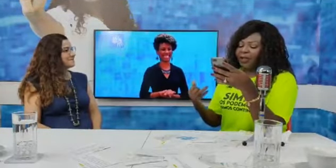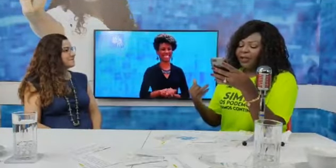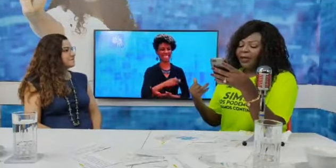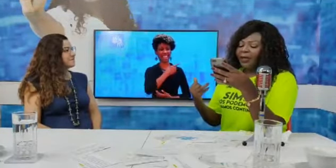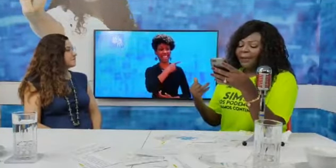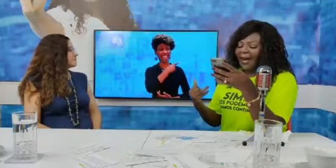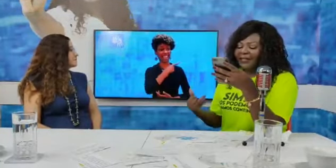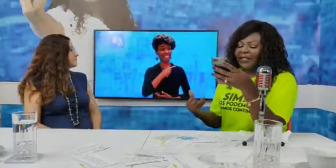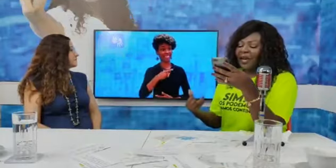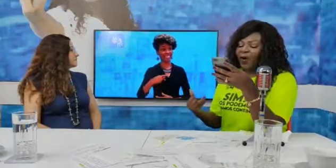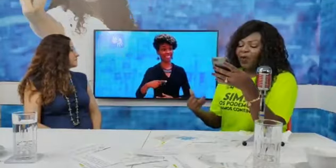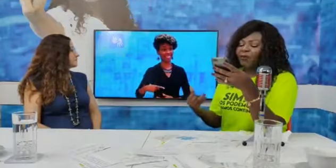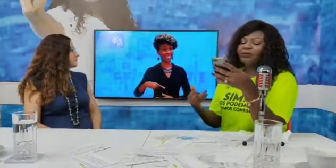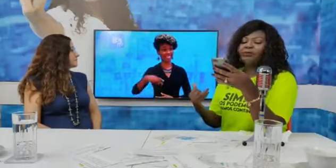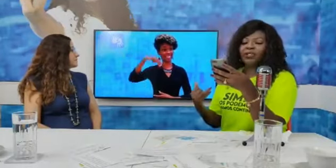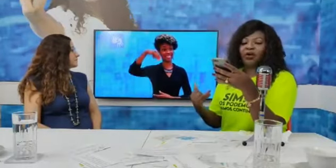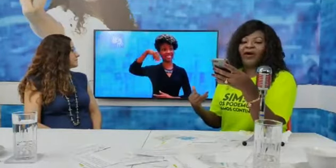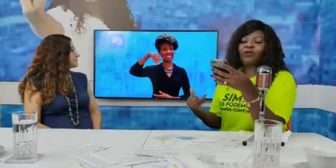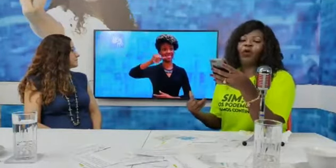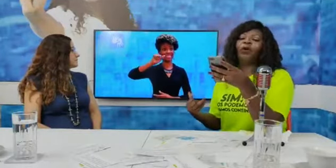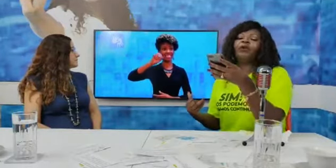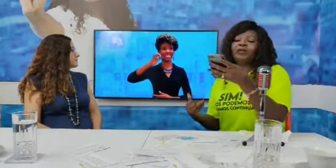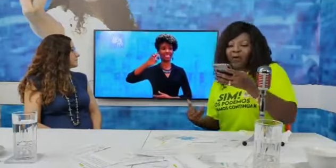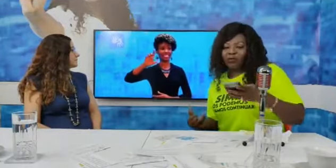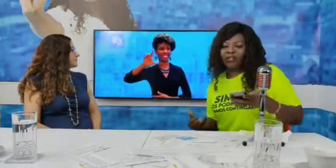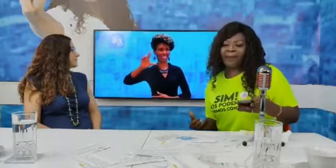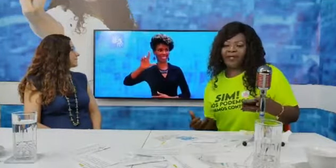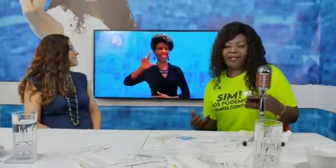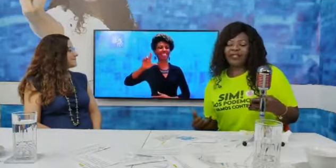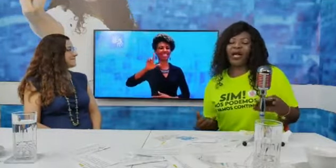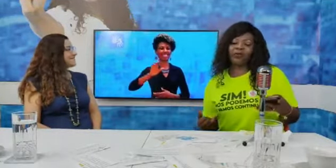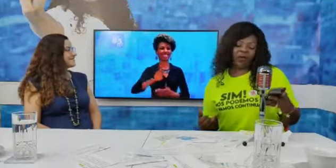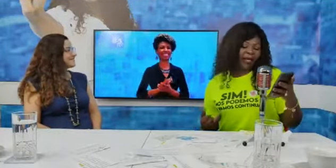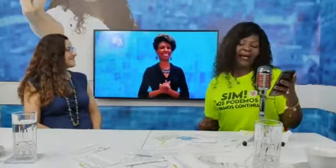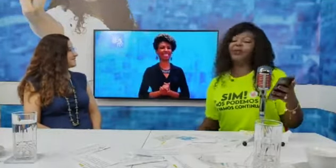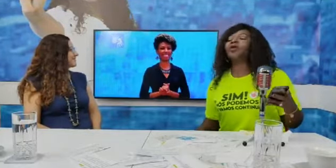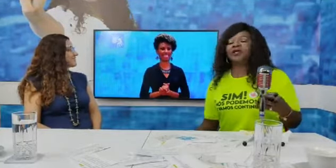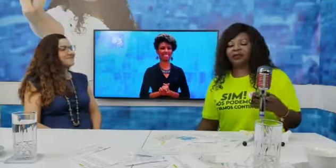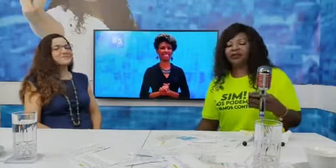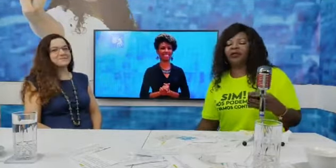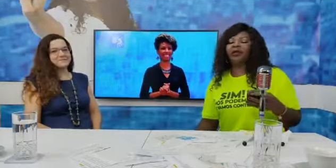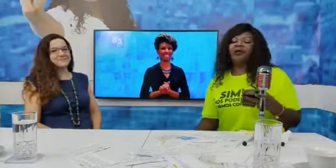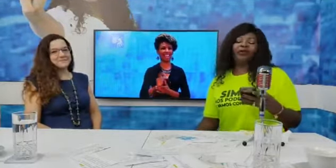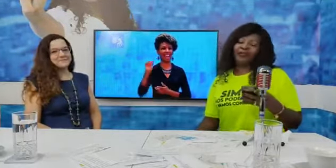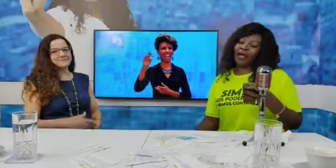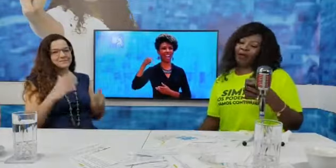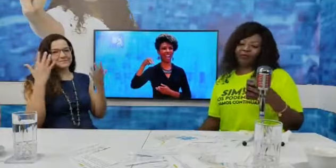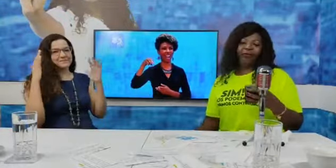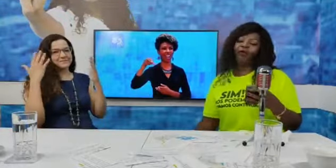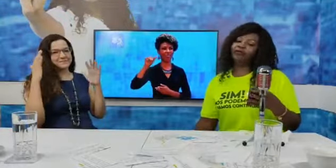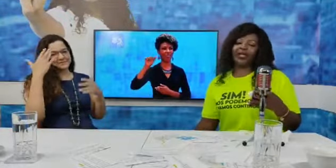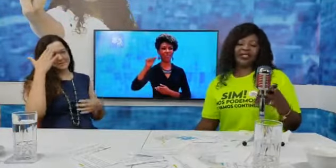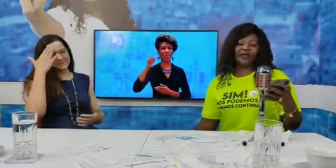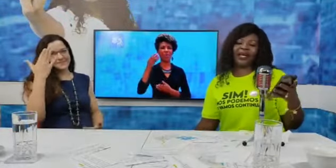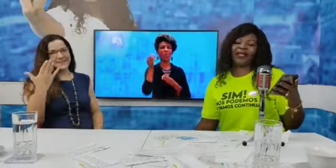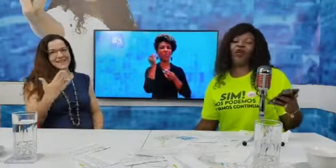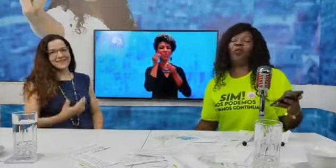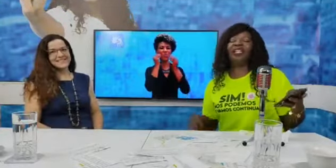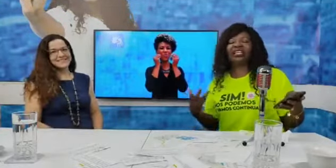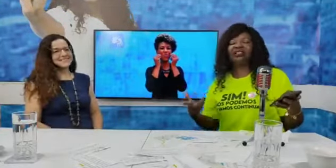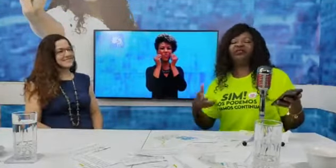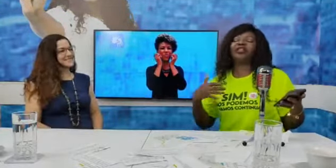Presidente Maciel de Salvador, da UNA. Presidente da UNA, obrigada, meu querido, viu? Você é um fofo, está sempre